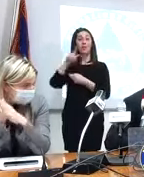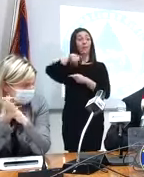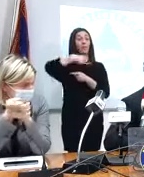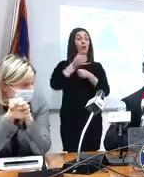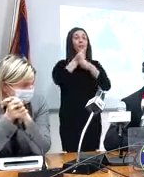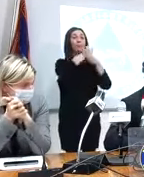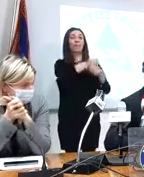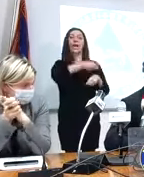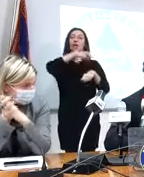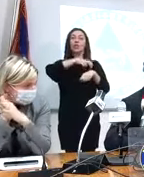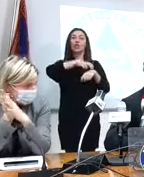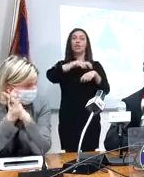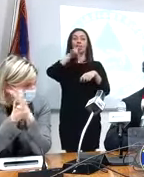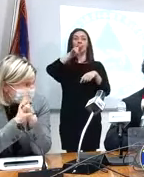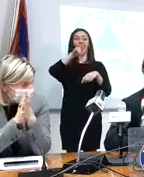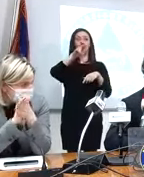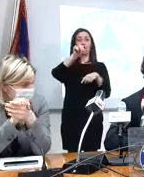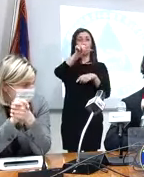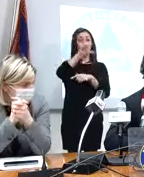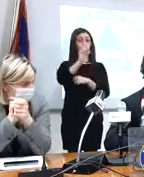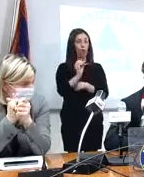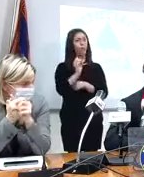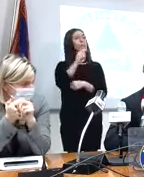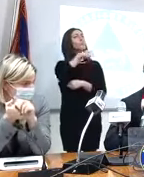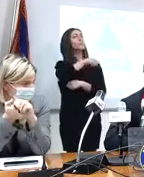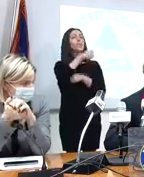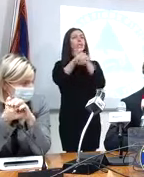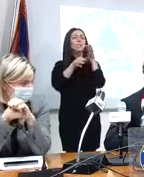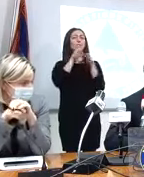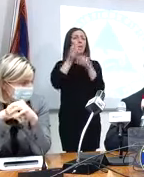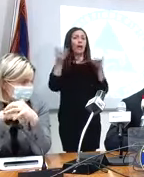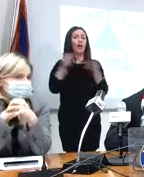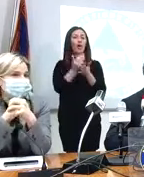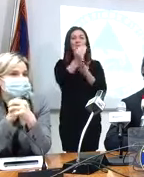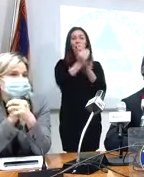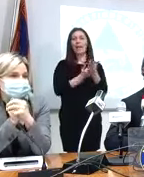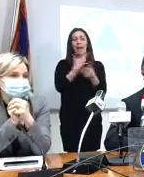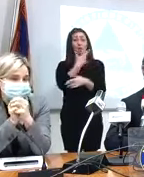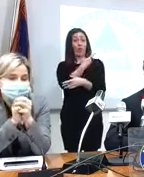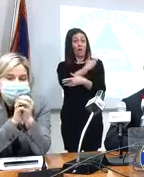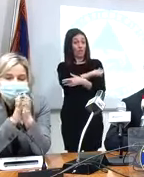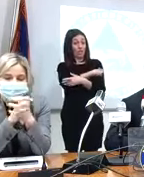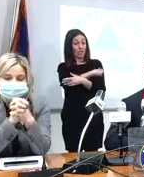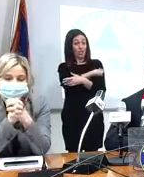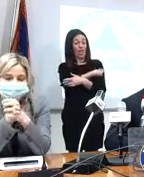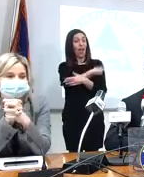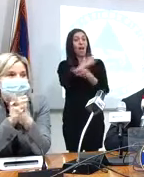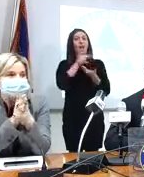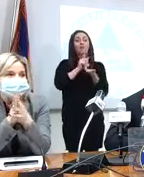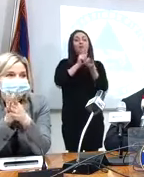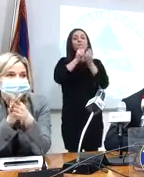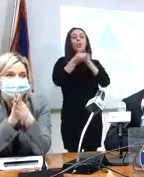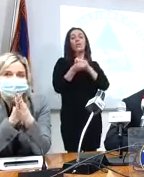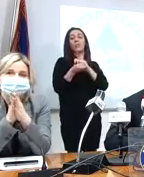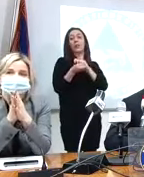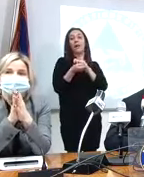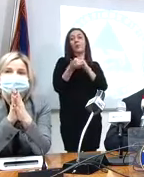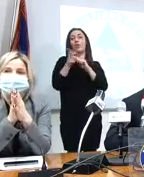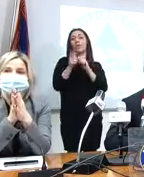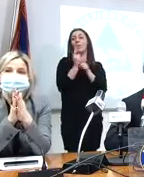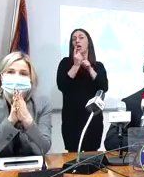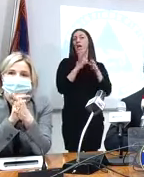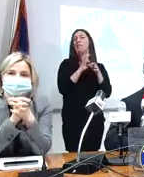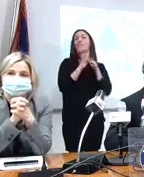dottoressa Russo che porterà il piano vaccini ricalibrato in base alle forniture, quindi potremo dare informazioni ai